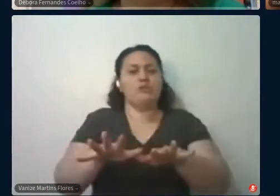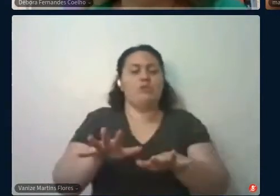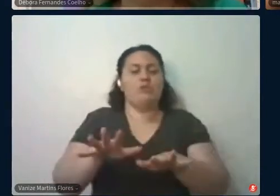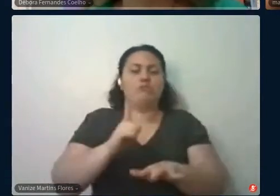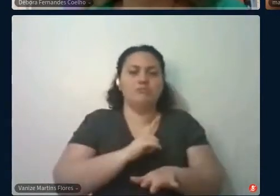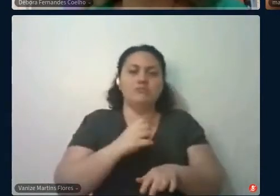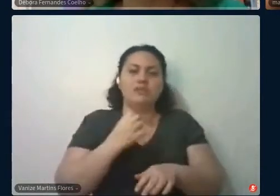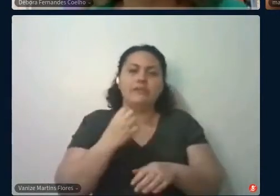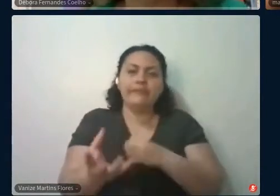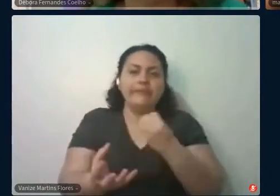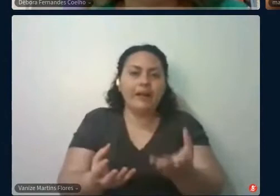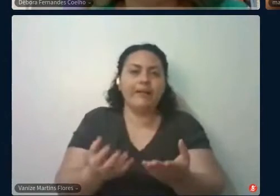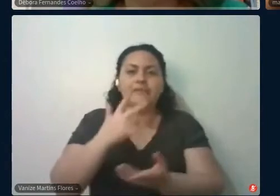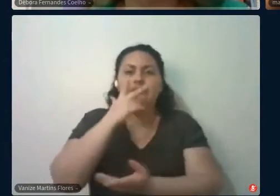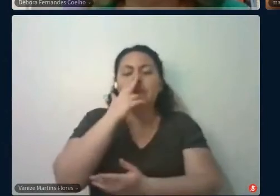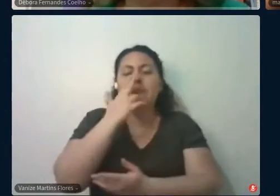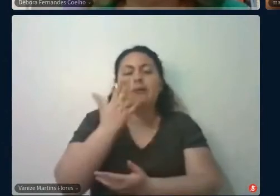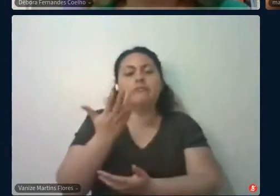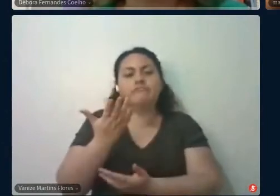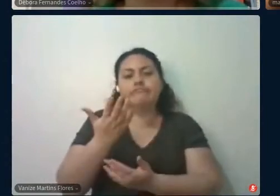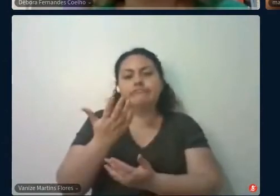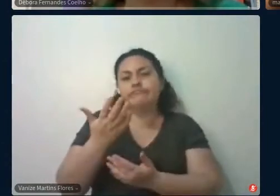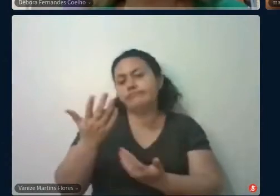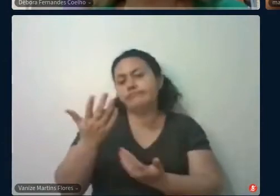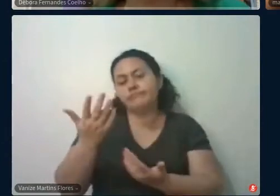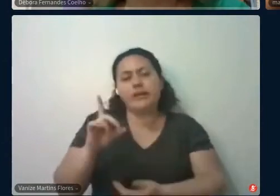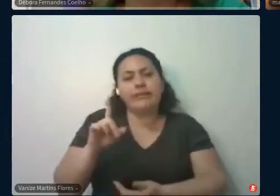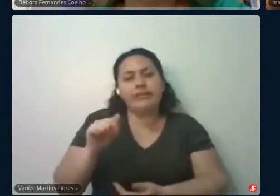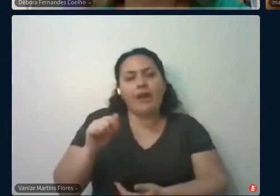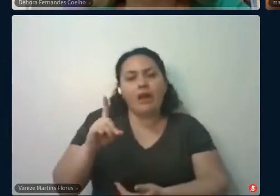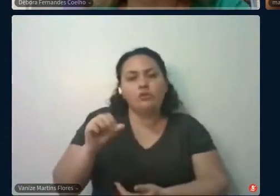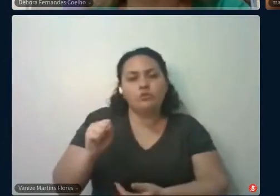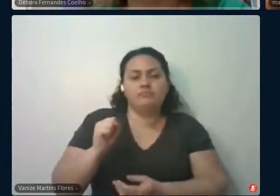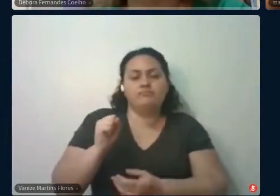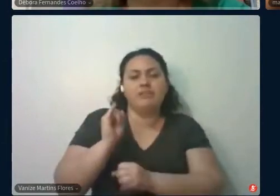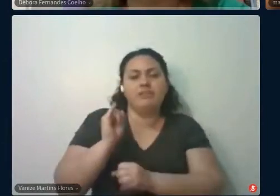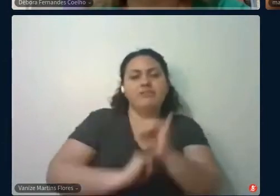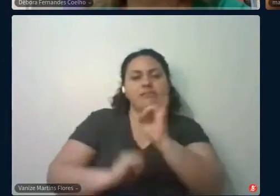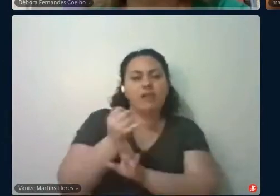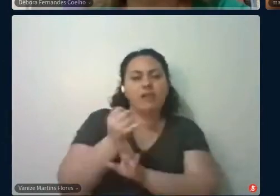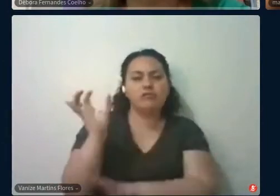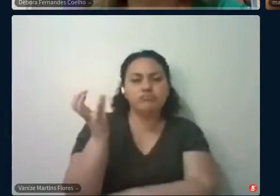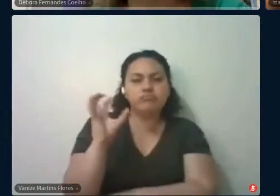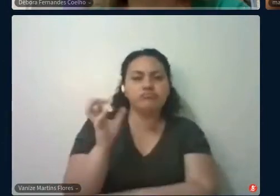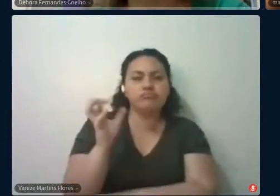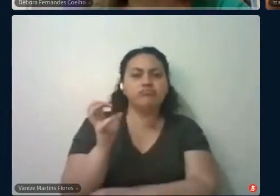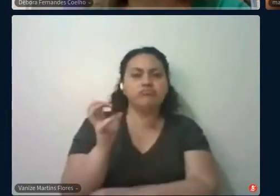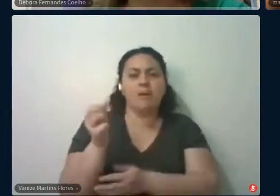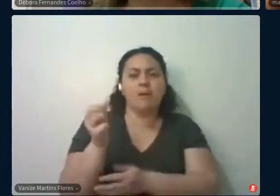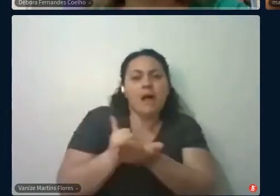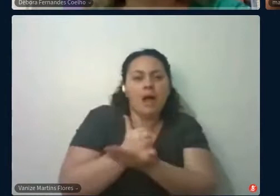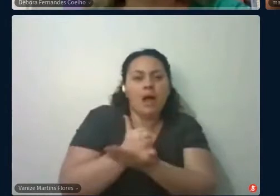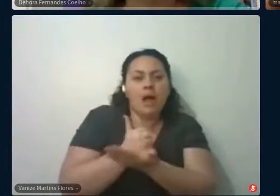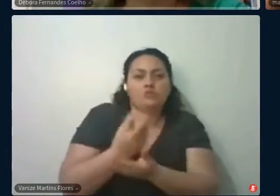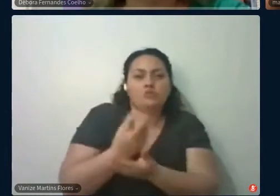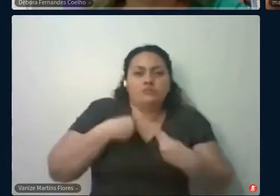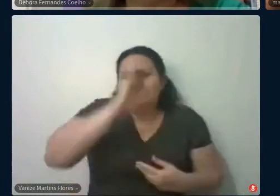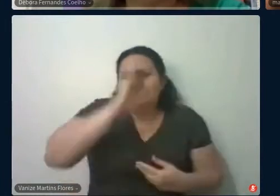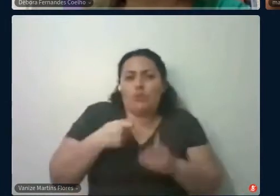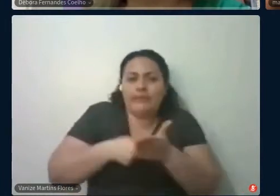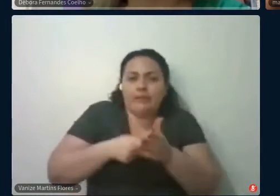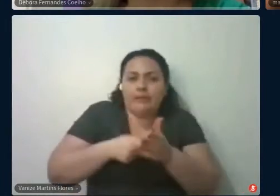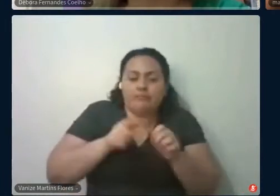né, de acesso a plano de dados básico, enfim, algumas coisas nesse sentido. Tudo isso é